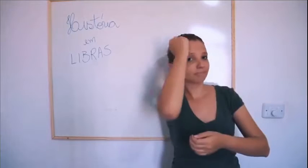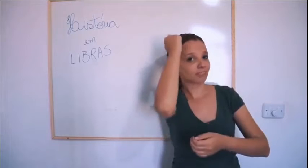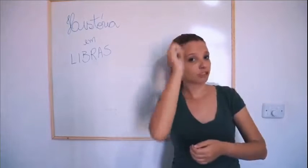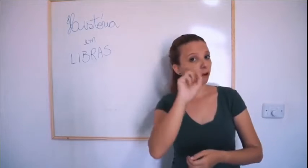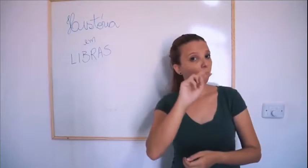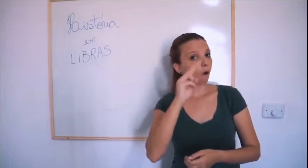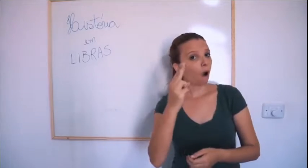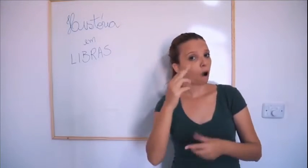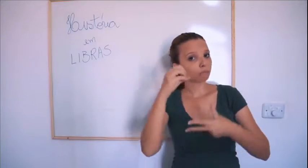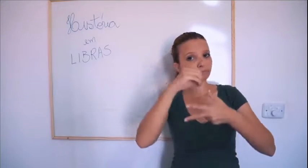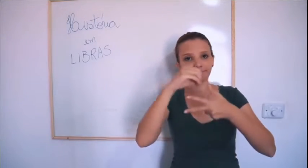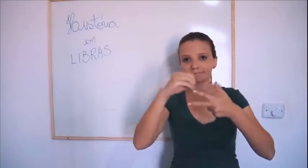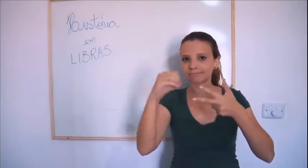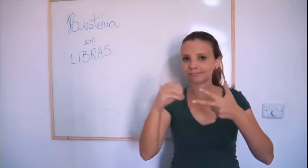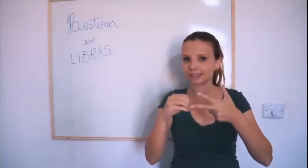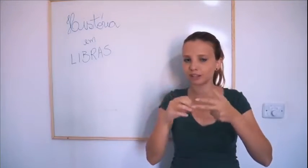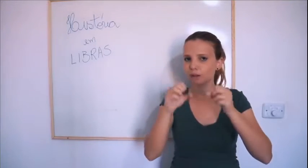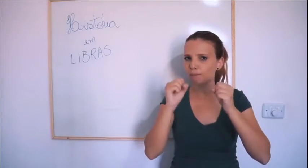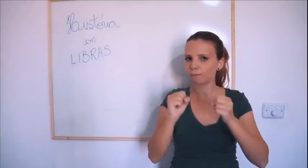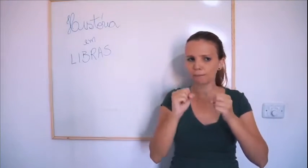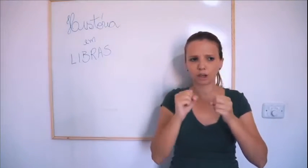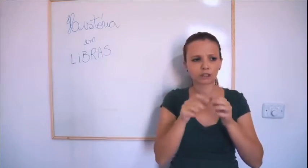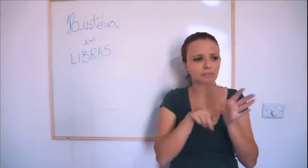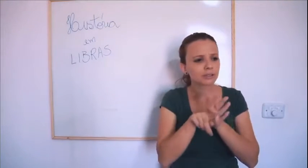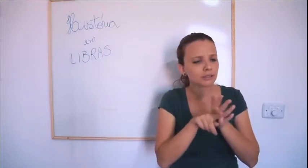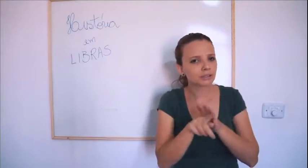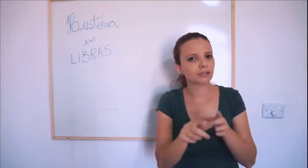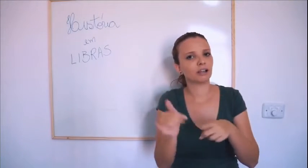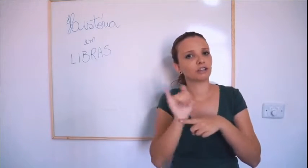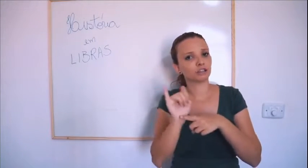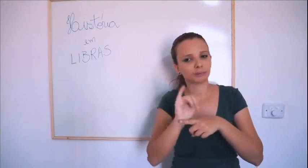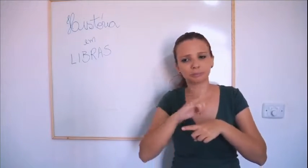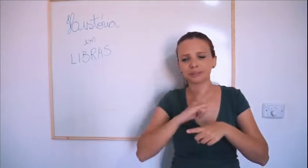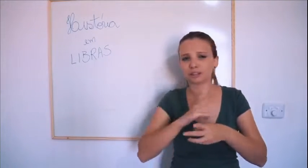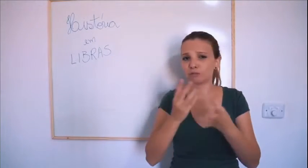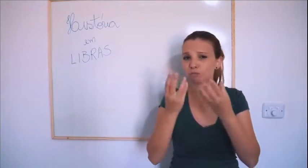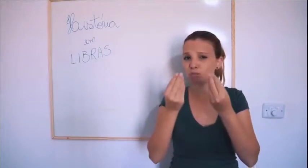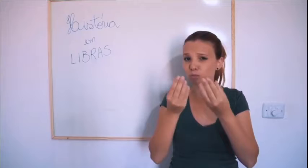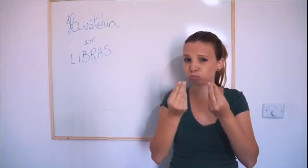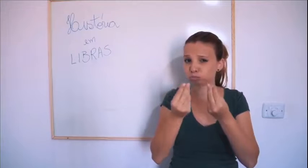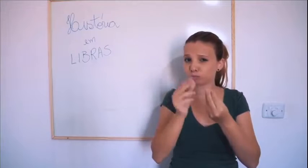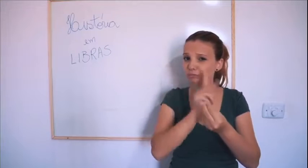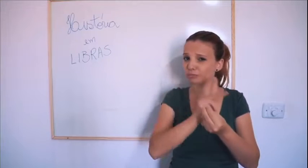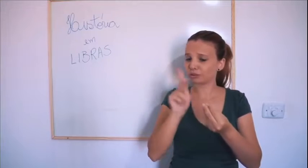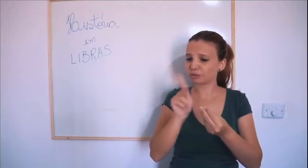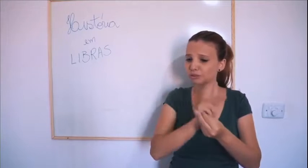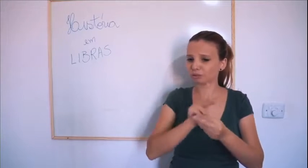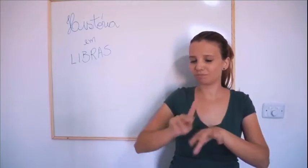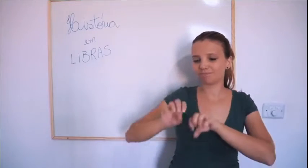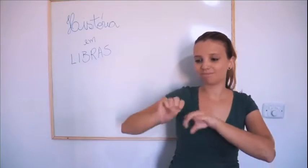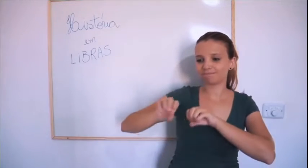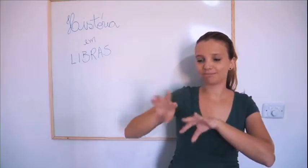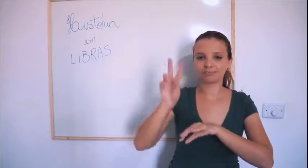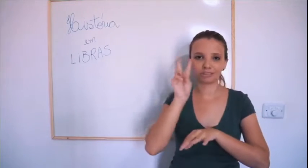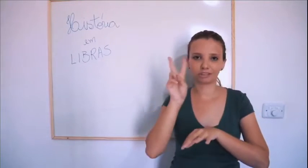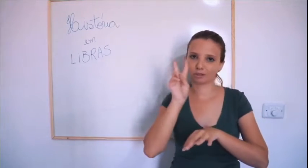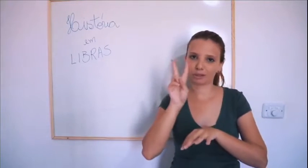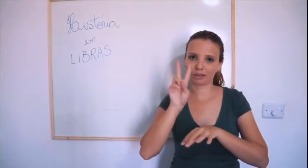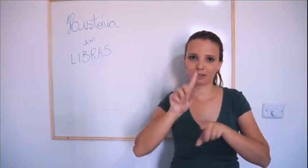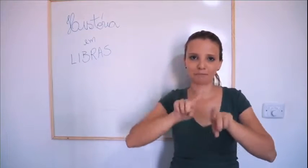fazer uma prova, concurso, vestibular ou Enem, pode entrar no YouTube e encontrar vários professores